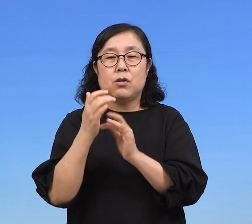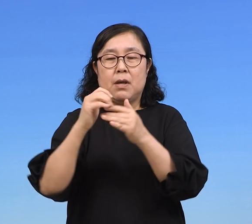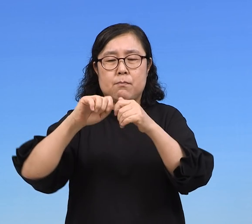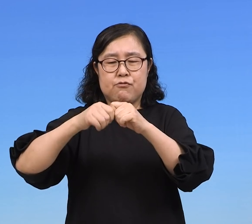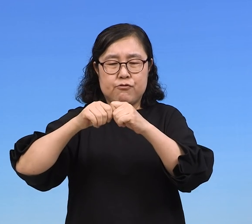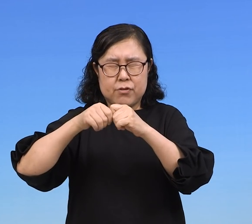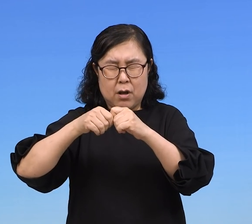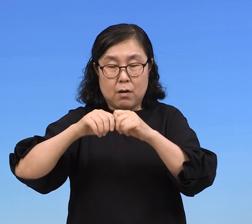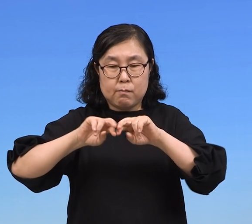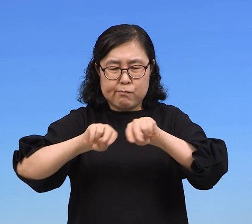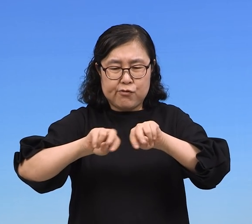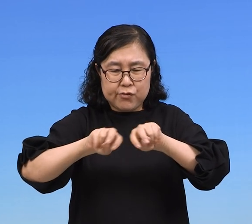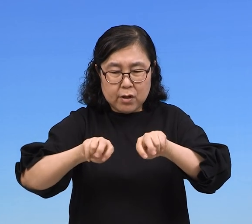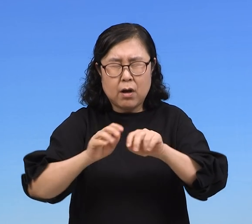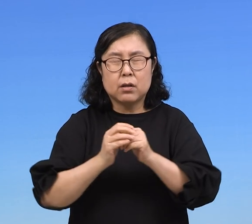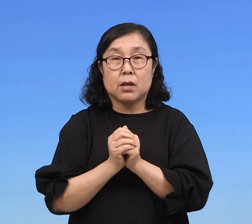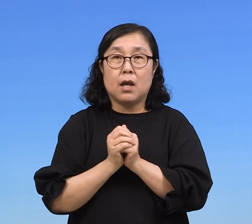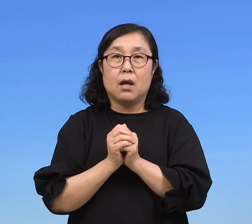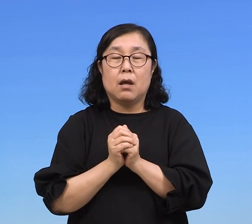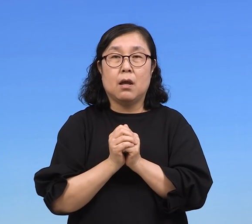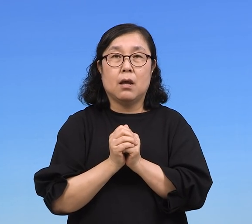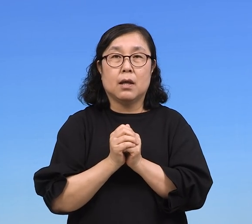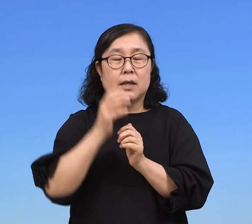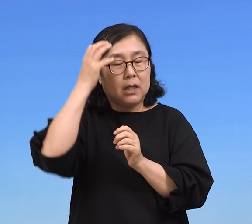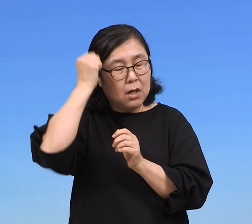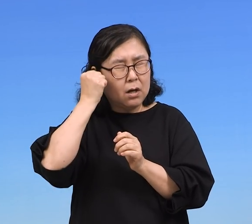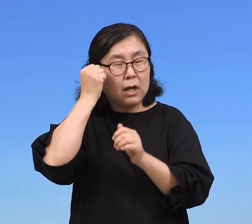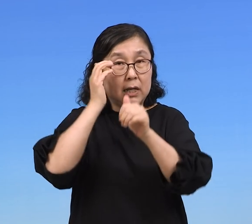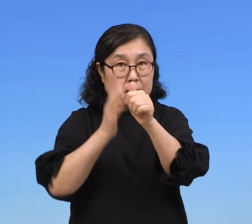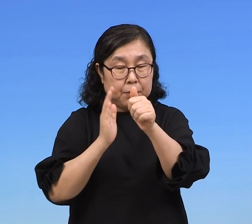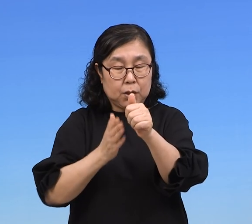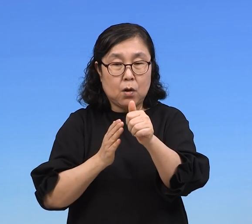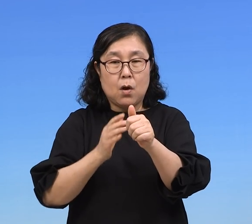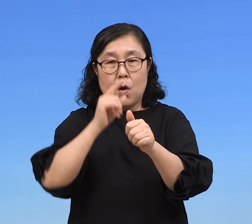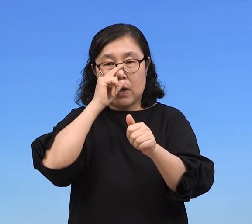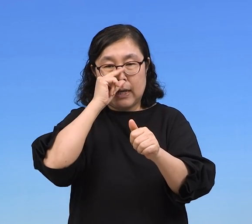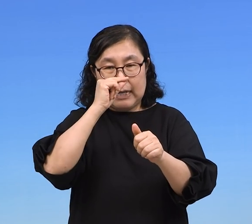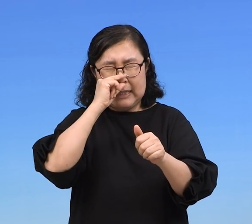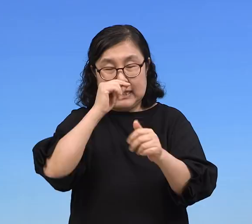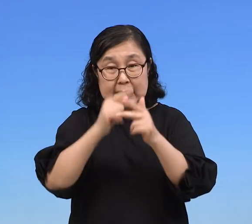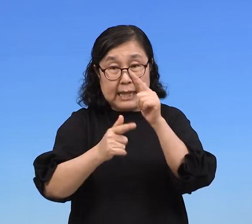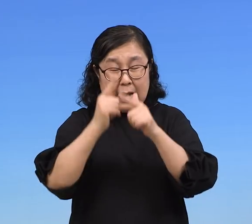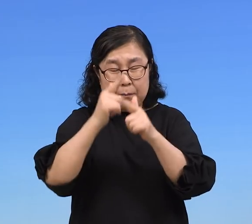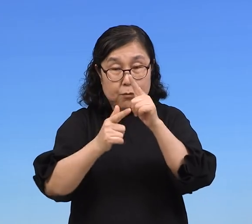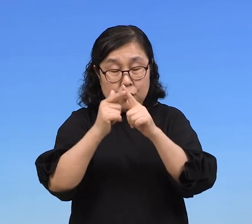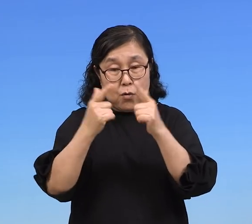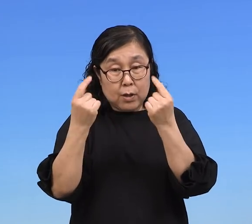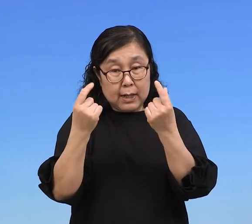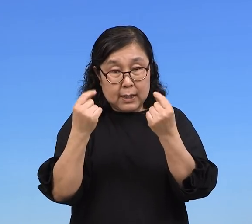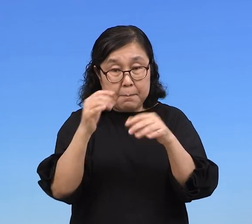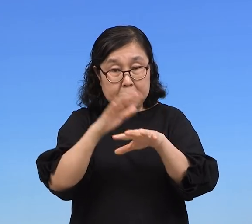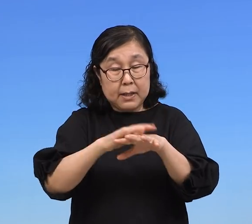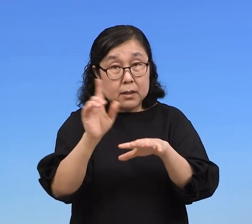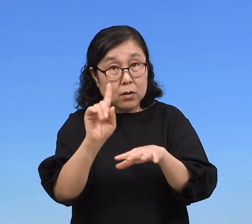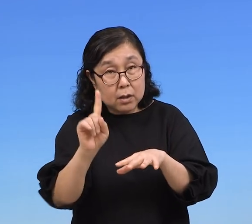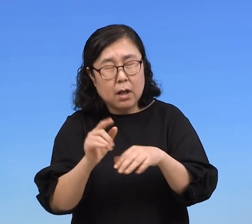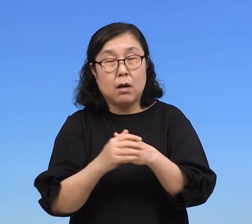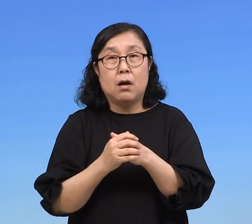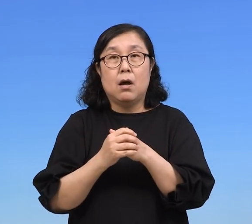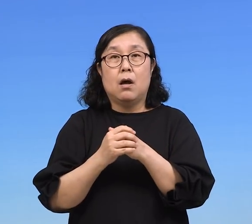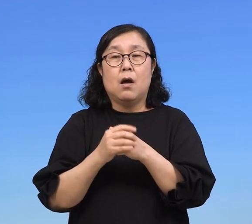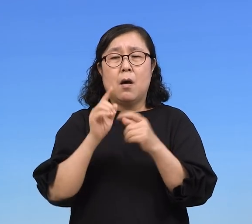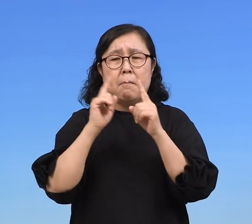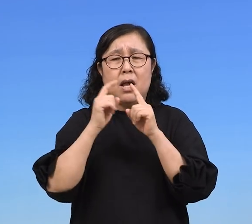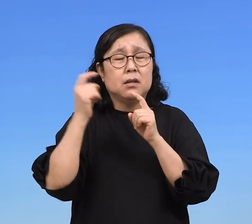우리 놓치시면 안 됩니다. 여러분, 가시떨기 밭과 같은 그 마음의 밭은 어떤 밭입니까? 말씀이 또 들려줘요.